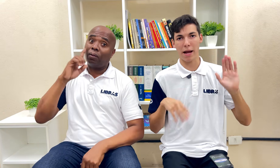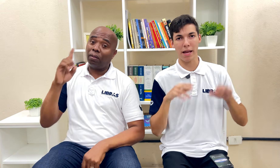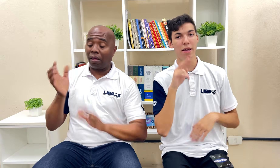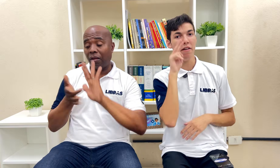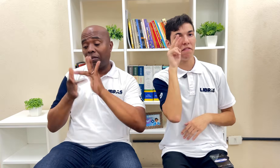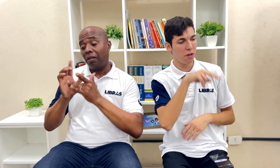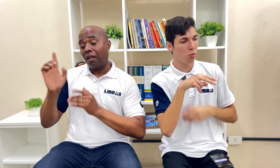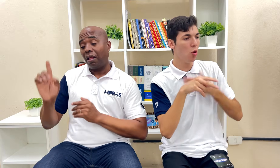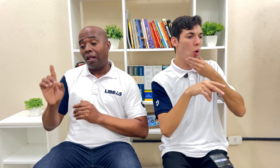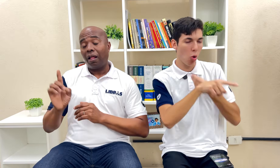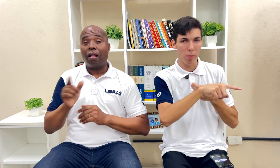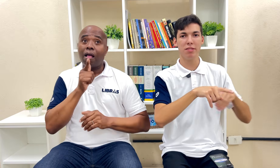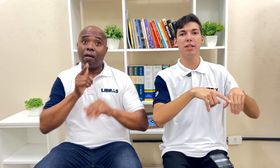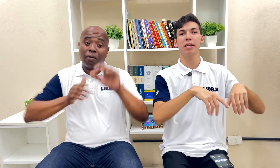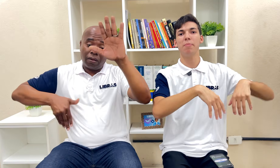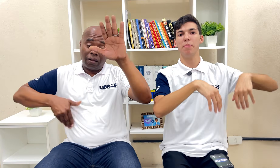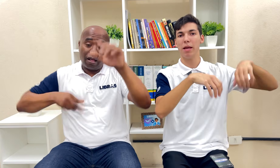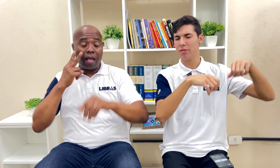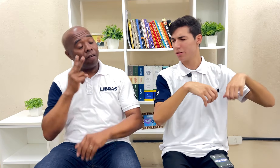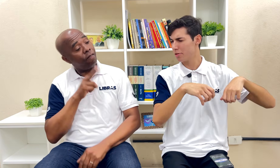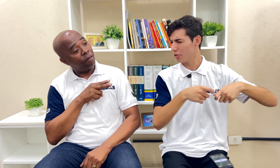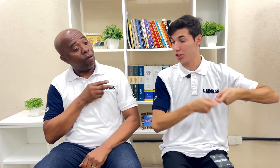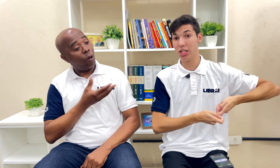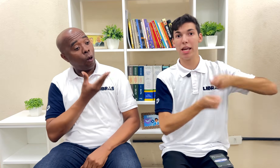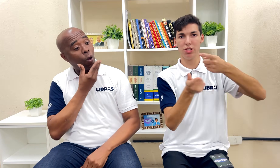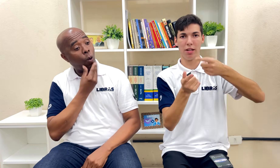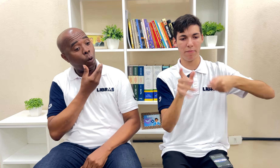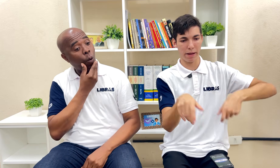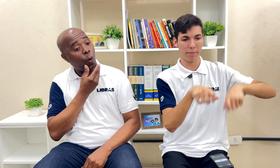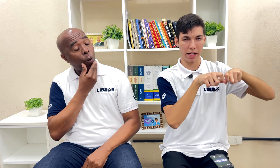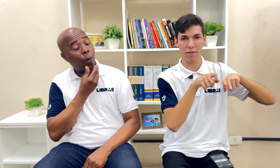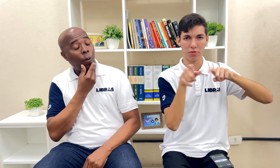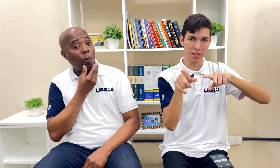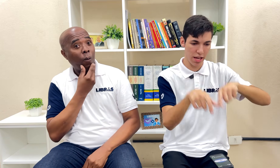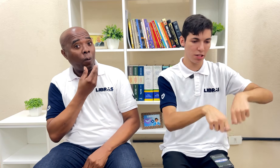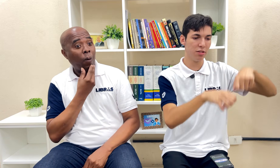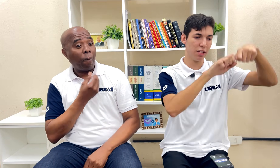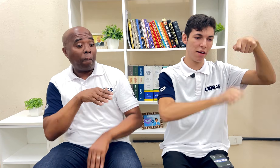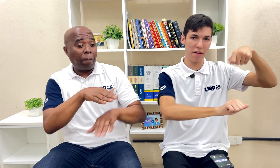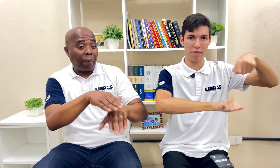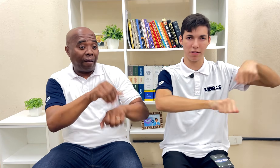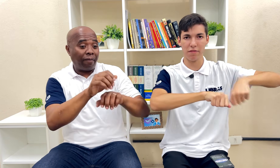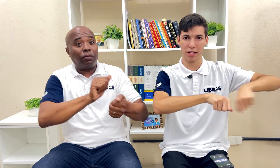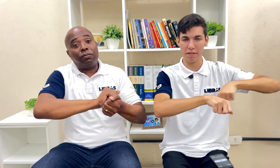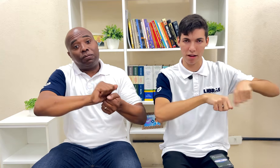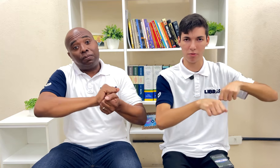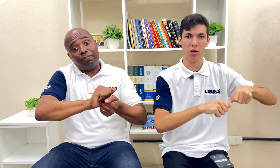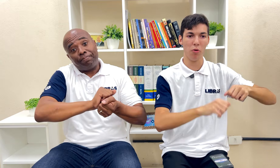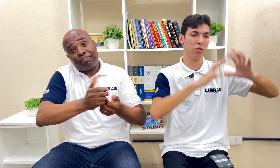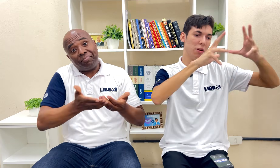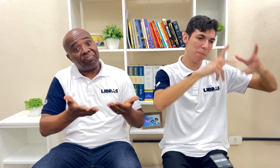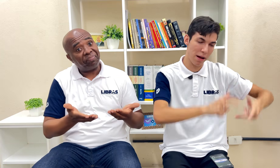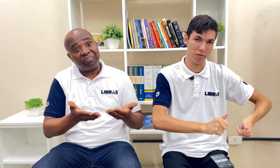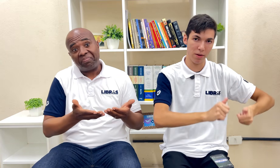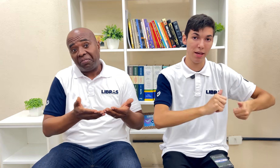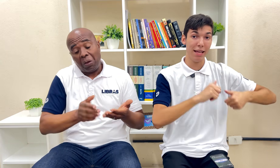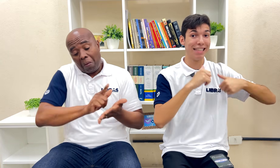praia, viu homens que, eu esqueci o sinal de rede, pegavam suas redes e lavavam, você vai fazer lavavam, ou então limpavam. Dá